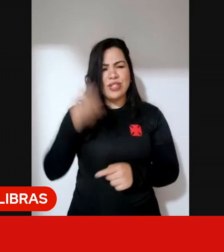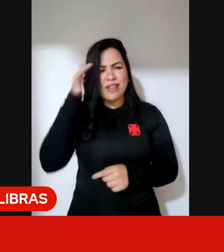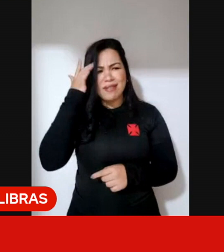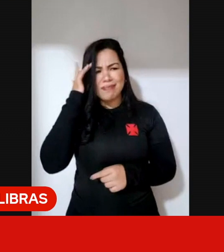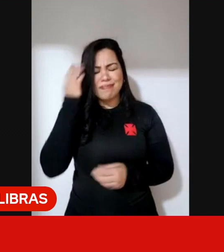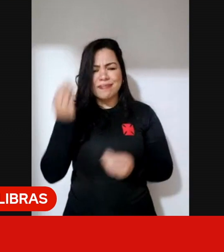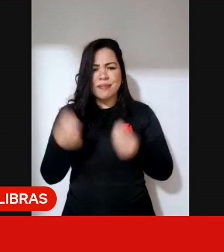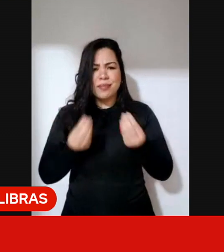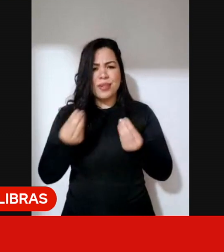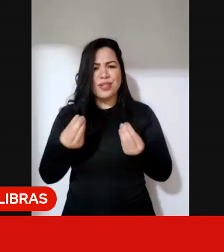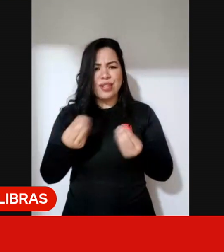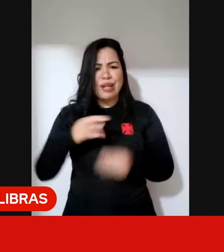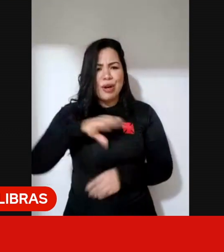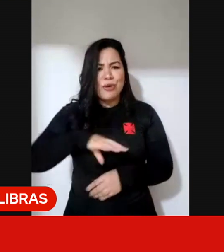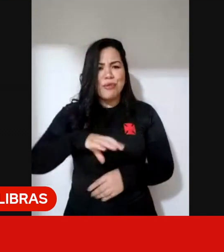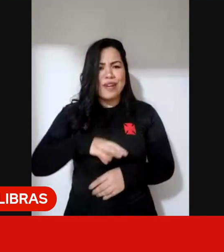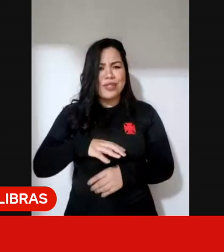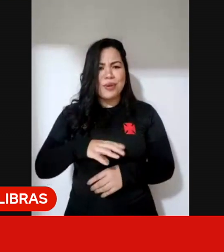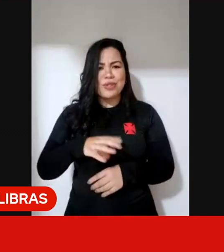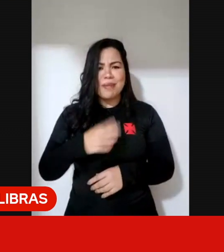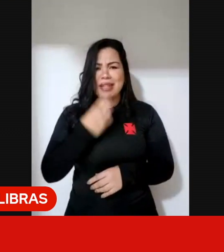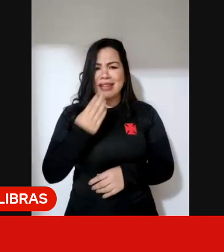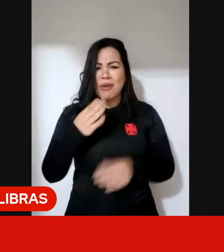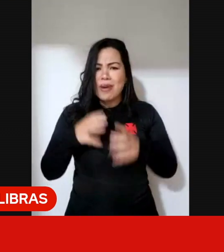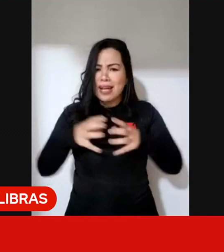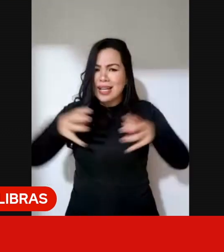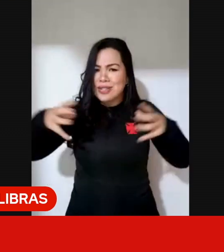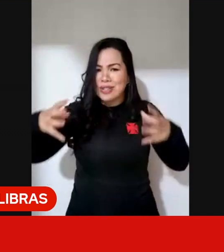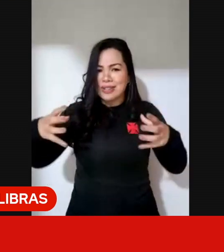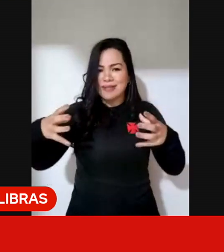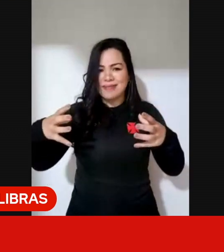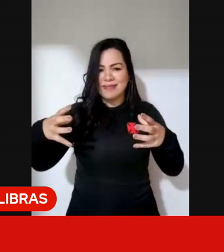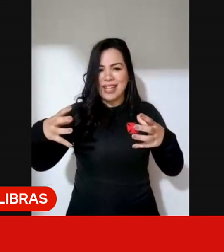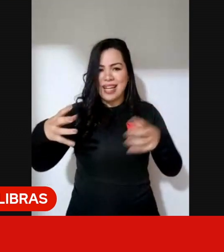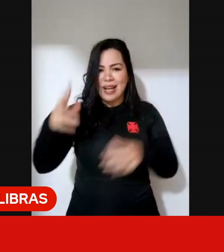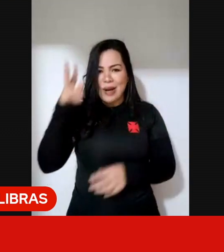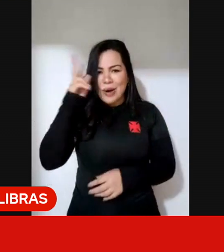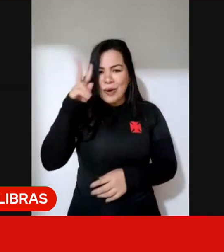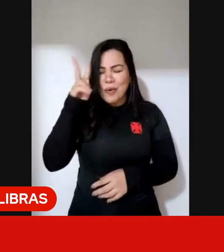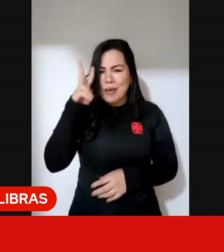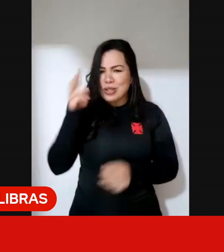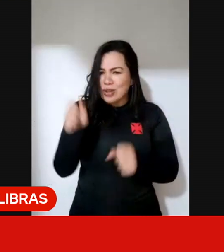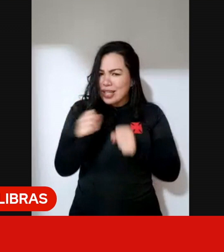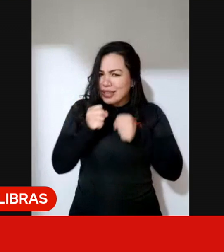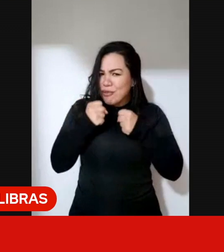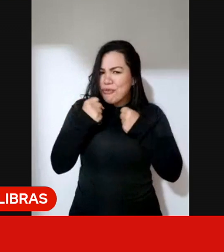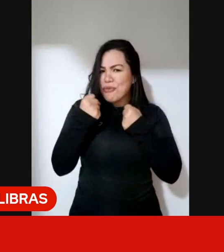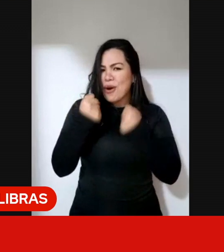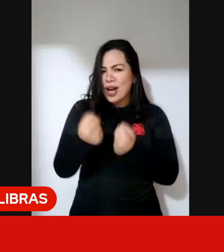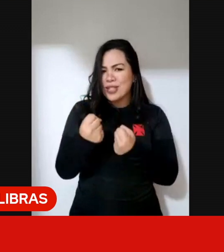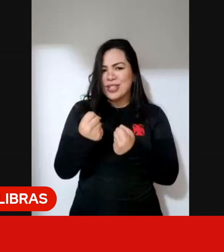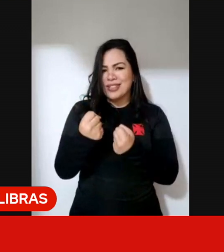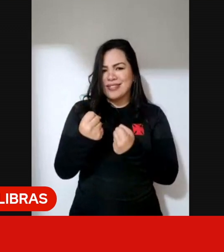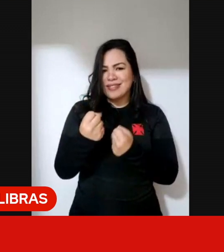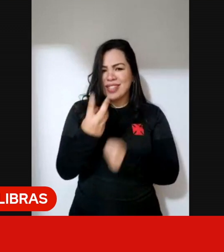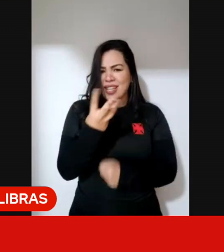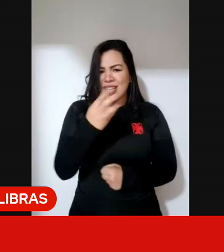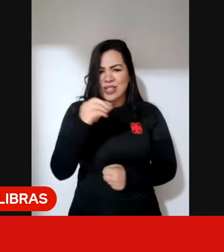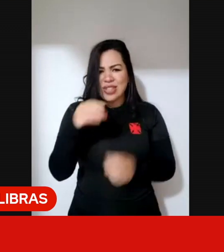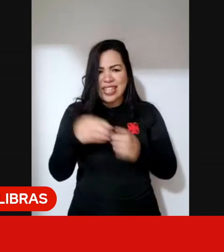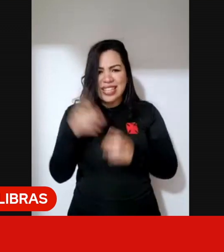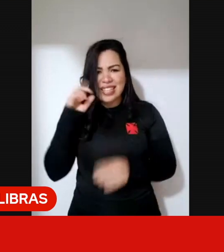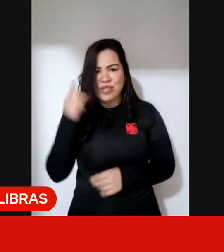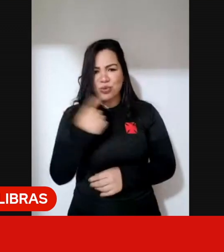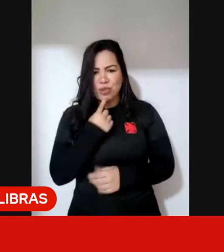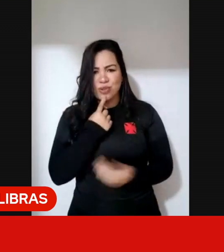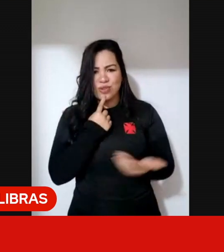E eu achava, poxa, o Vasco é um time tão grande, né? Com uma história tão forte, e